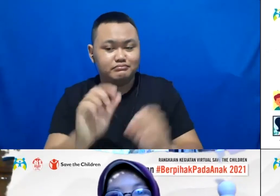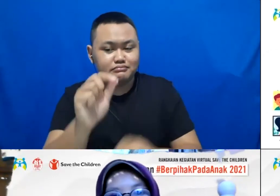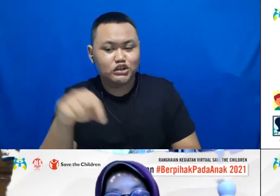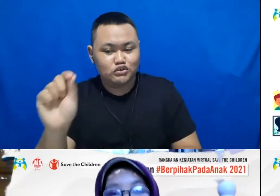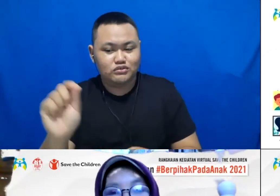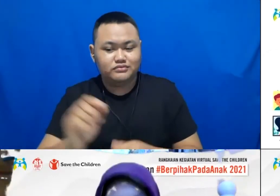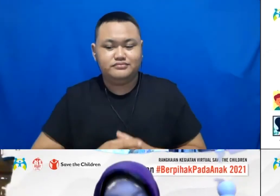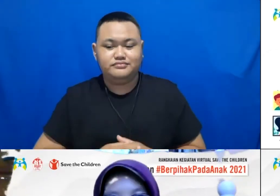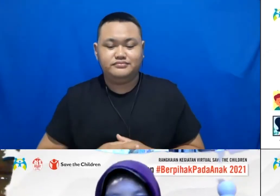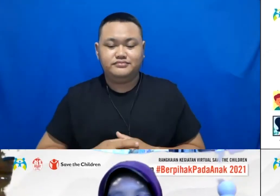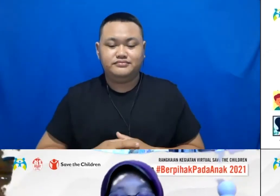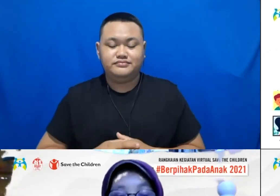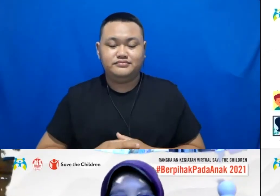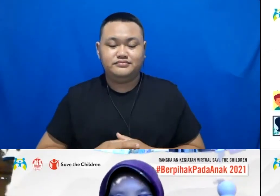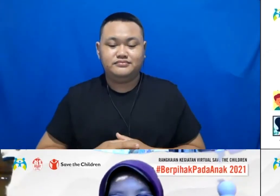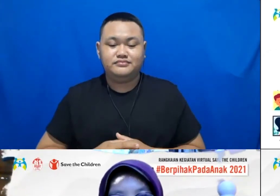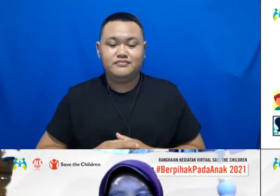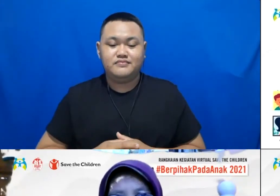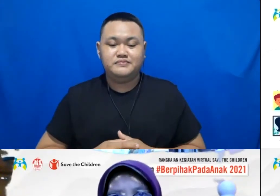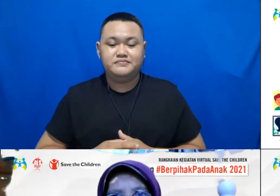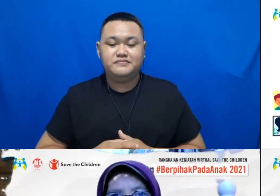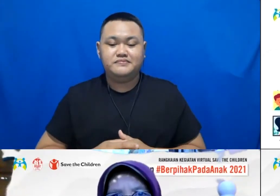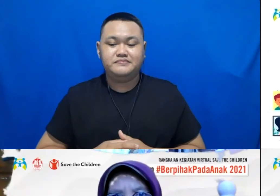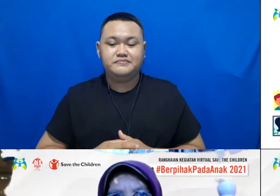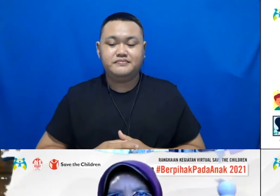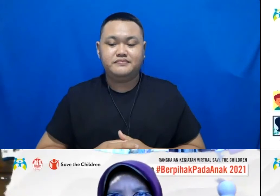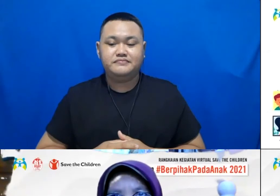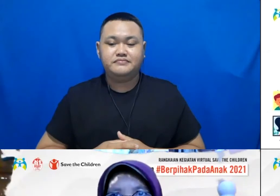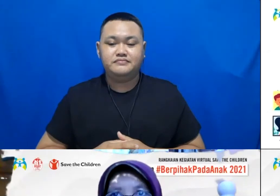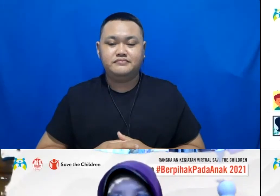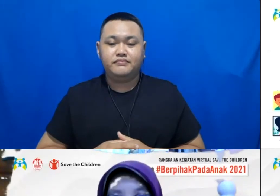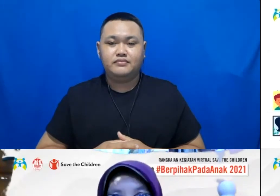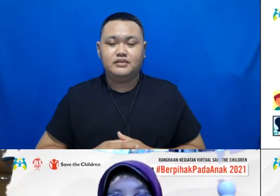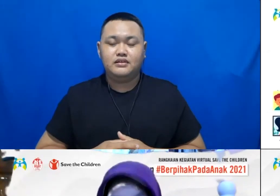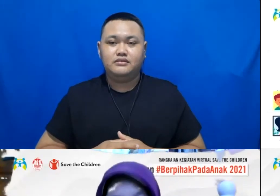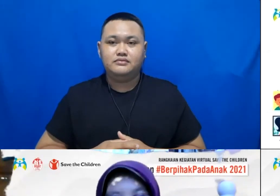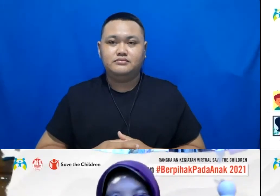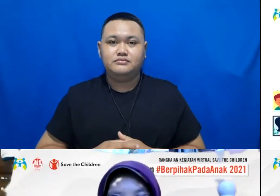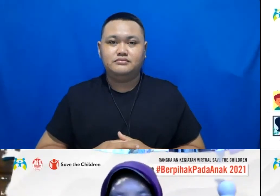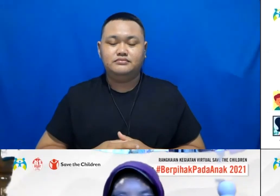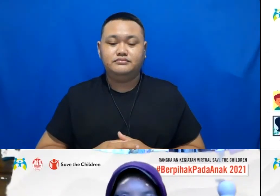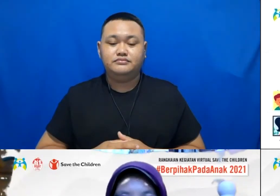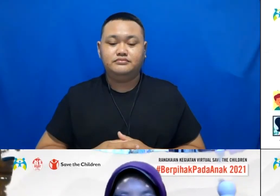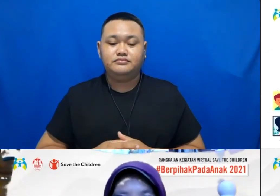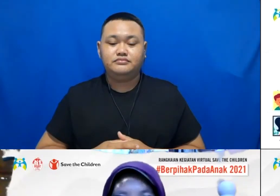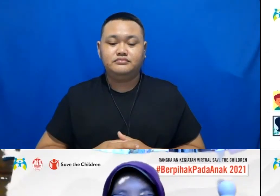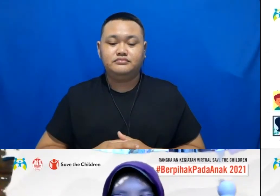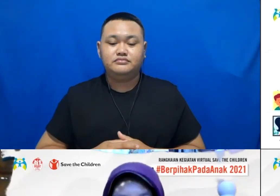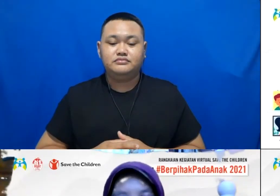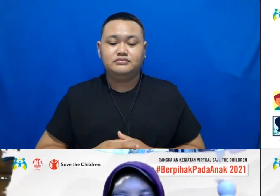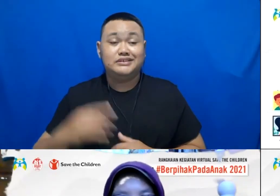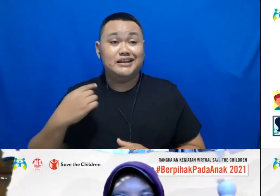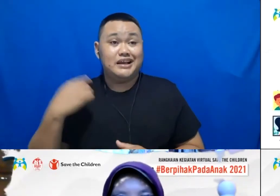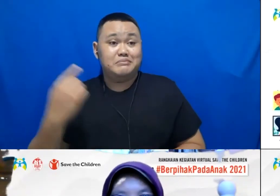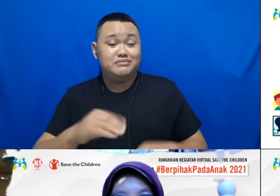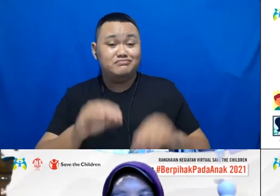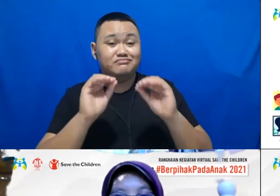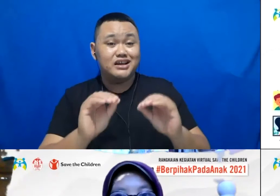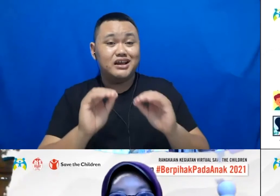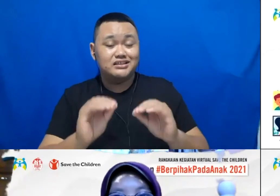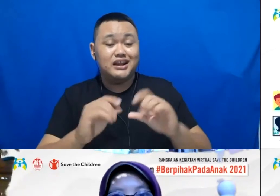itu diduduki oleh dua, satu perwakilan dari laki-laki, satu dari perwakilan dari perempuan, sebagai